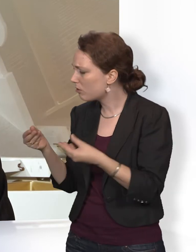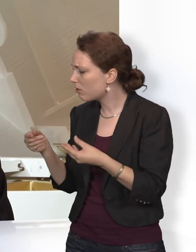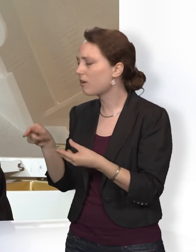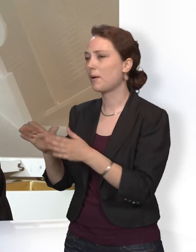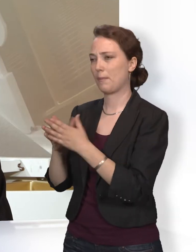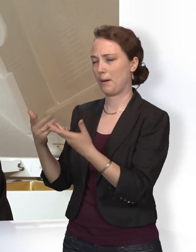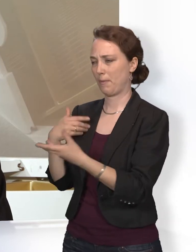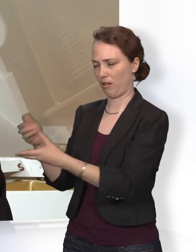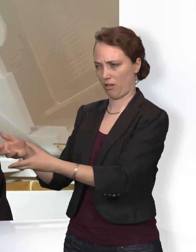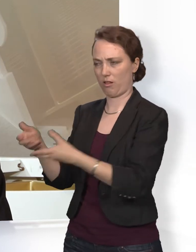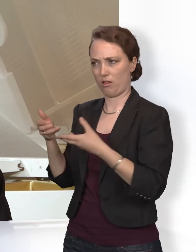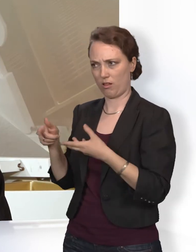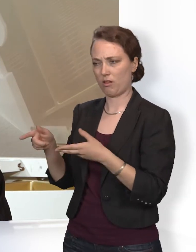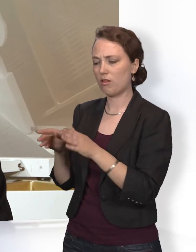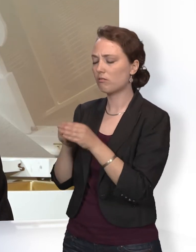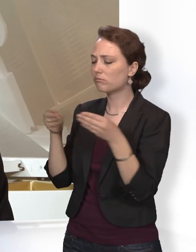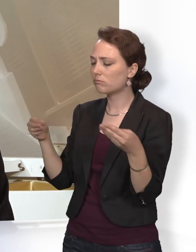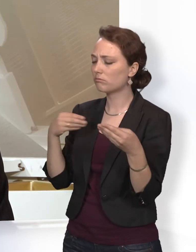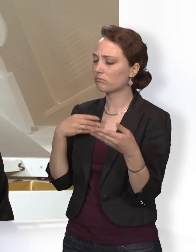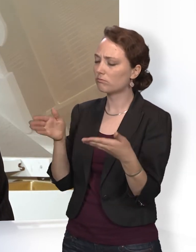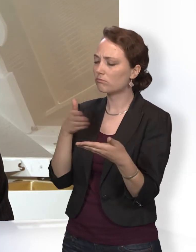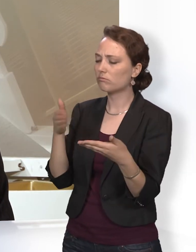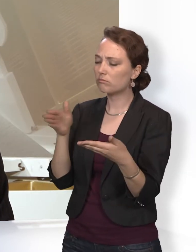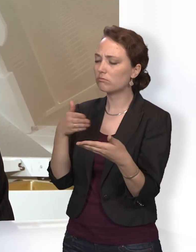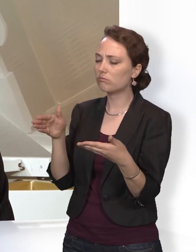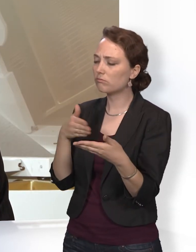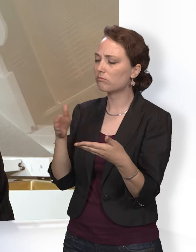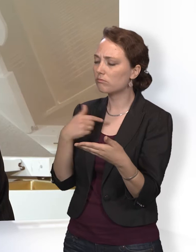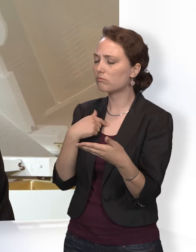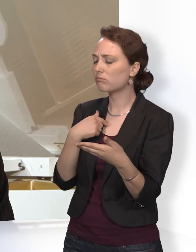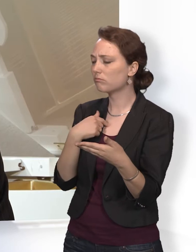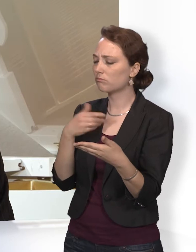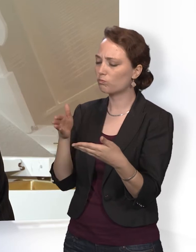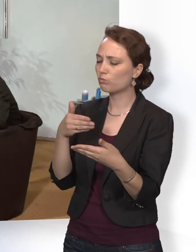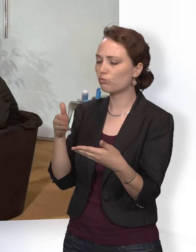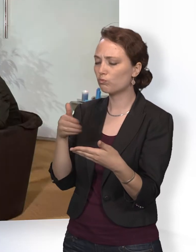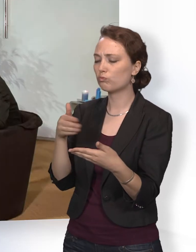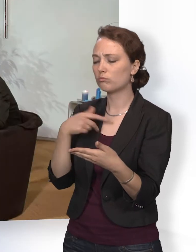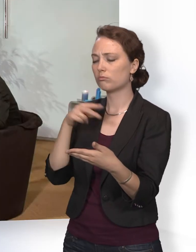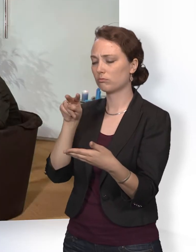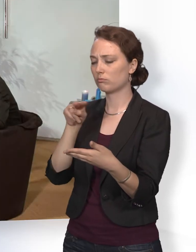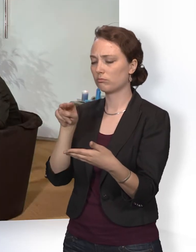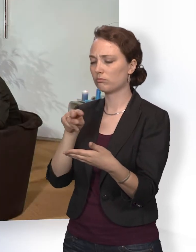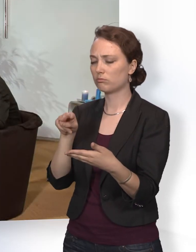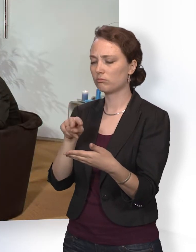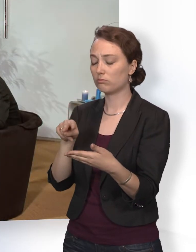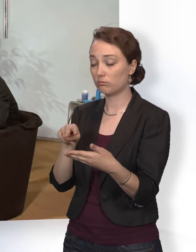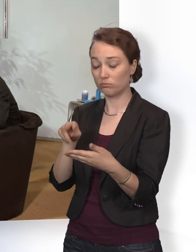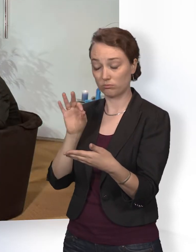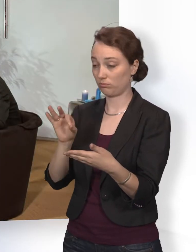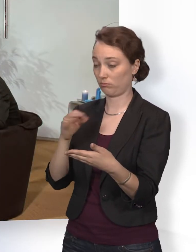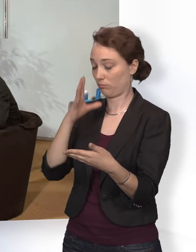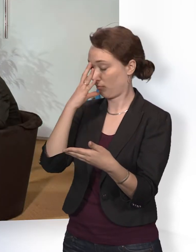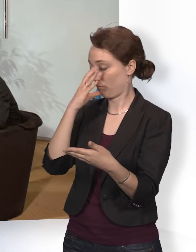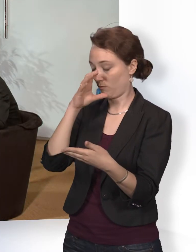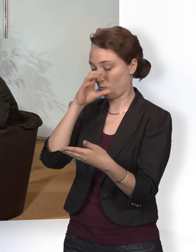nimm dort die Bibel raus, fang an zu blättern, blättere, lese mich richtig fest und merke,